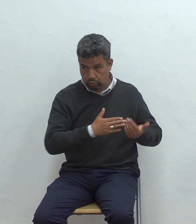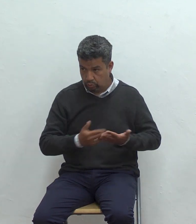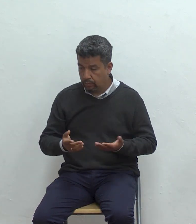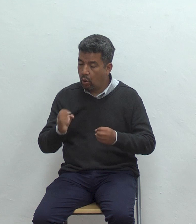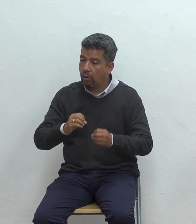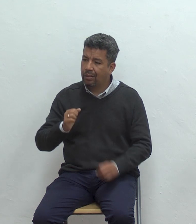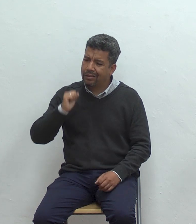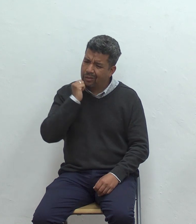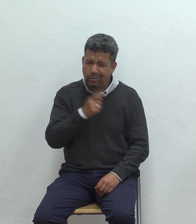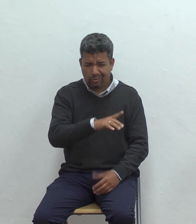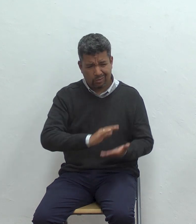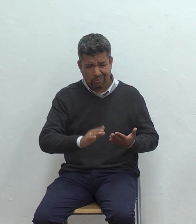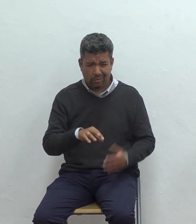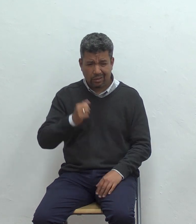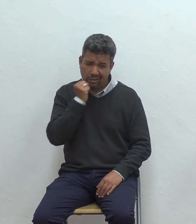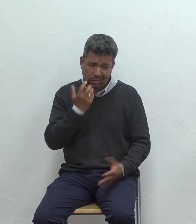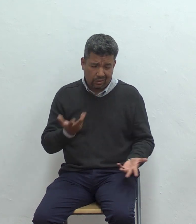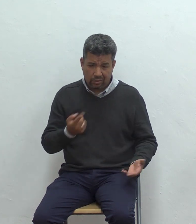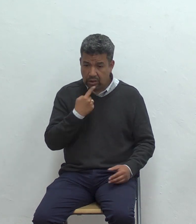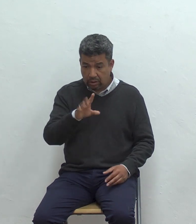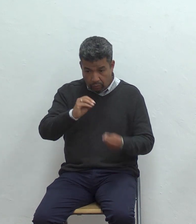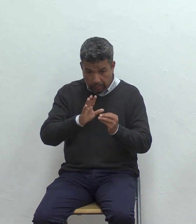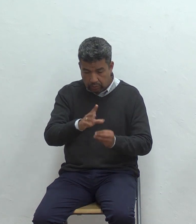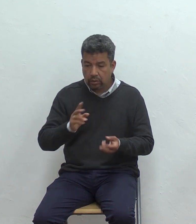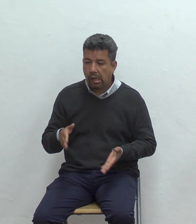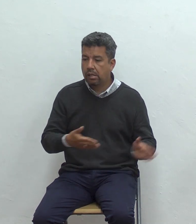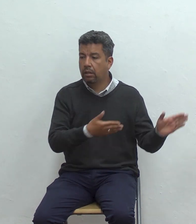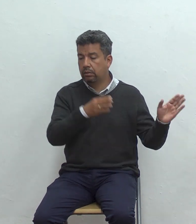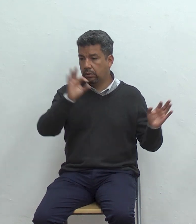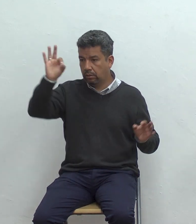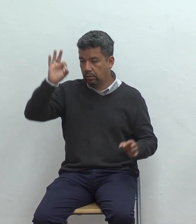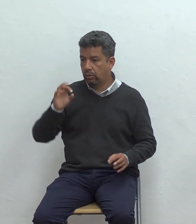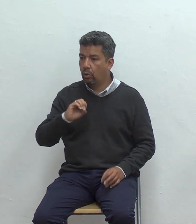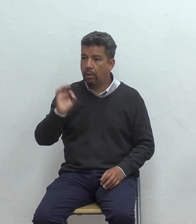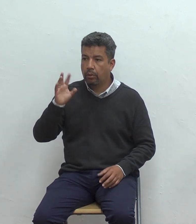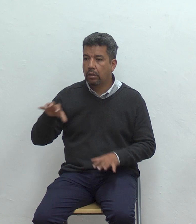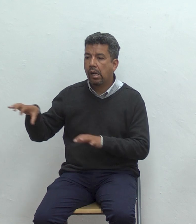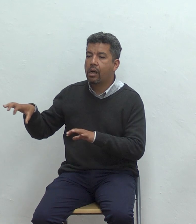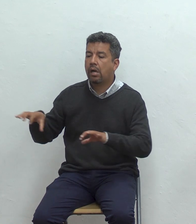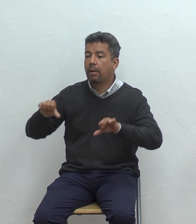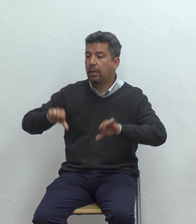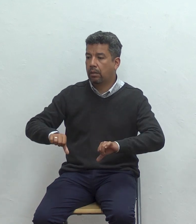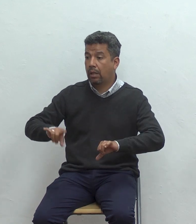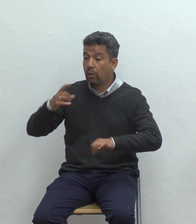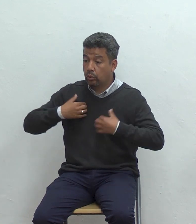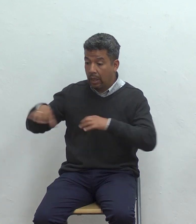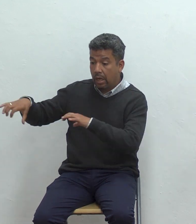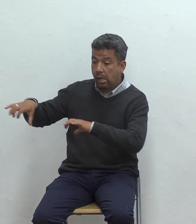O necio, oiga, pastor, usted está siendo necio, porque usted sabe que dice así y usted está diciendo lo contrario. O puede ser que me haya pervertido. Si yo me